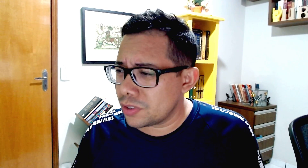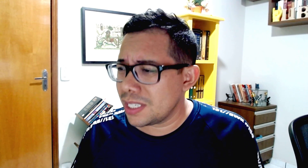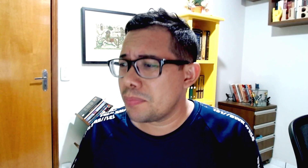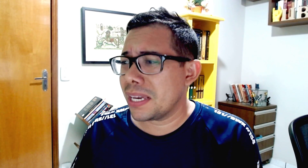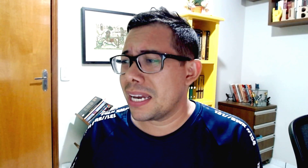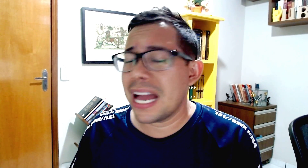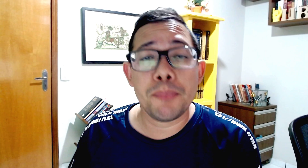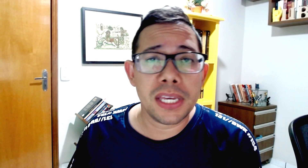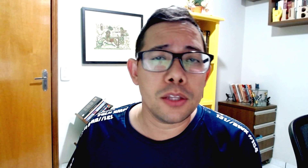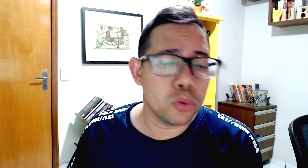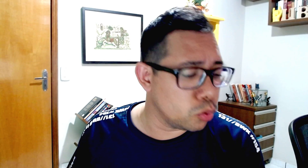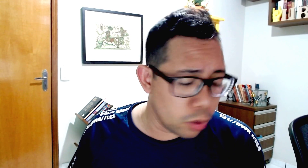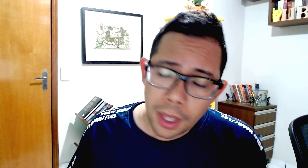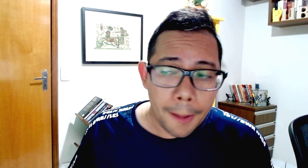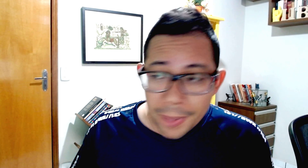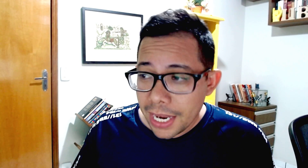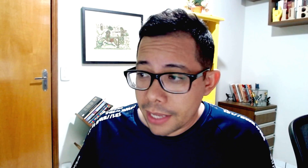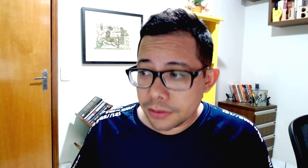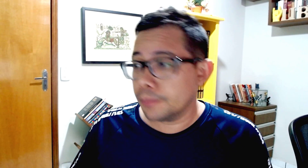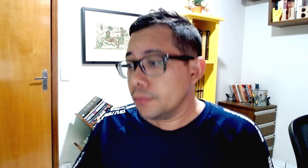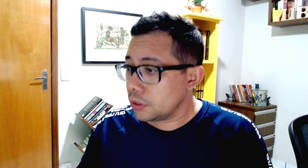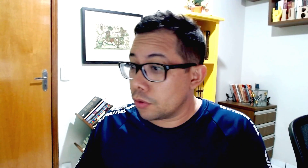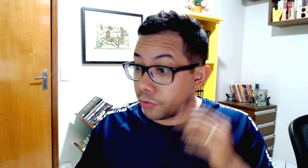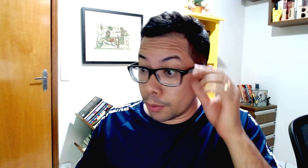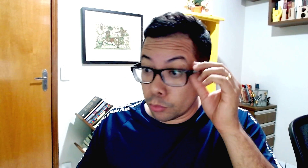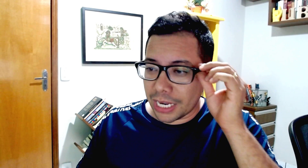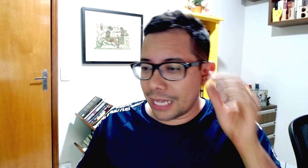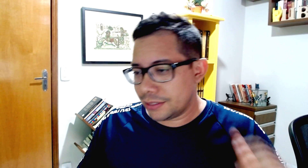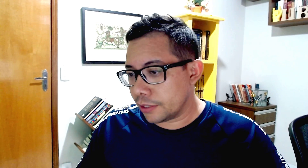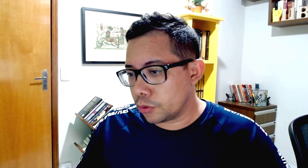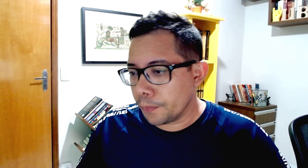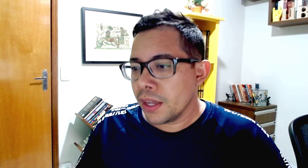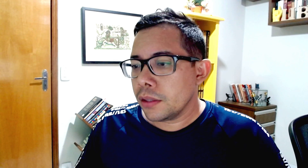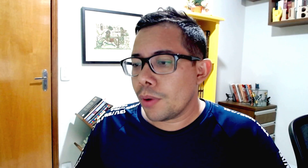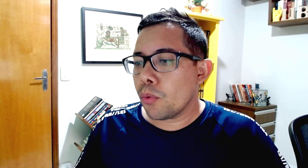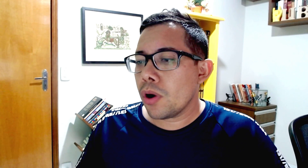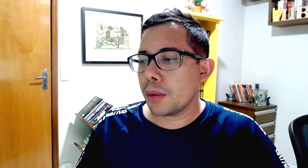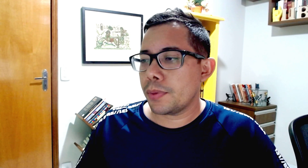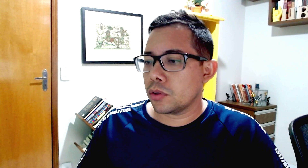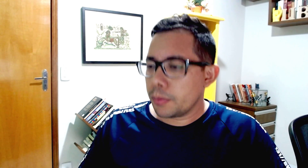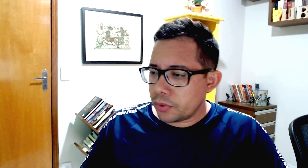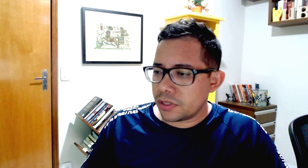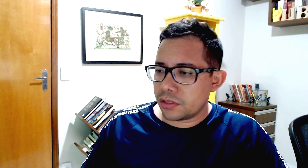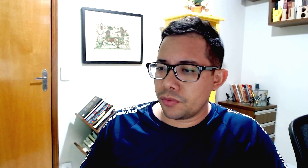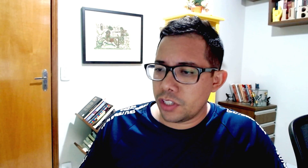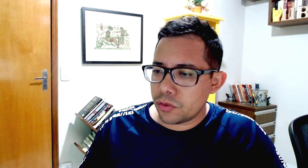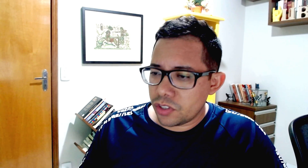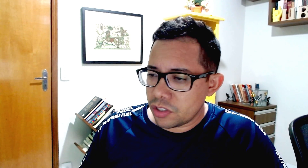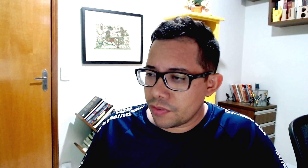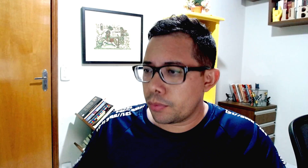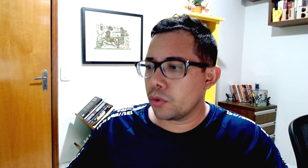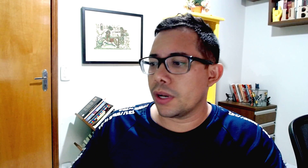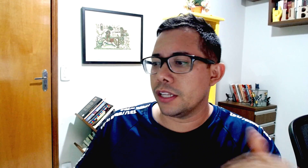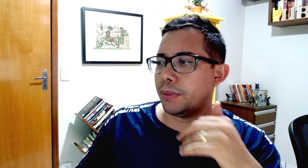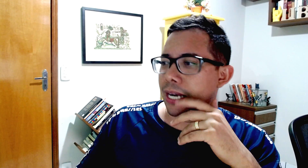consegui pegar, peguei tudo. Beleza, então vamos lá, certo? Então agora, pessoal, depois desse vídeo, a gente vai procurar explicar